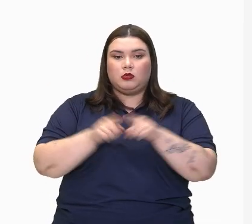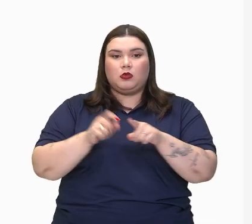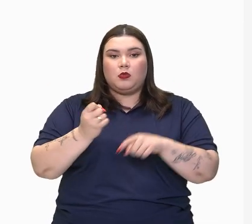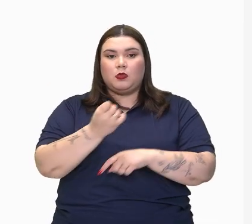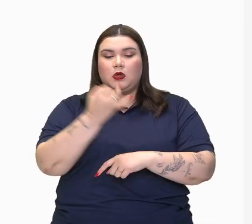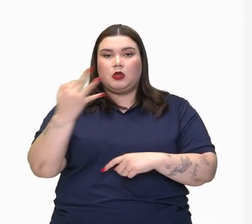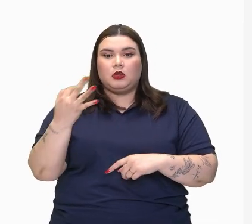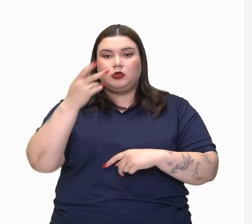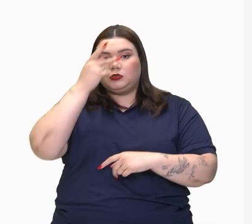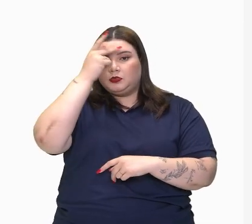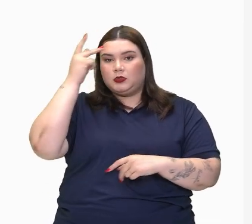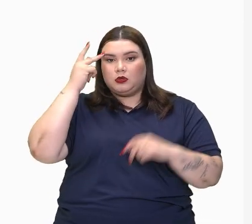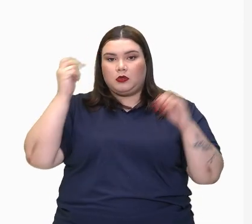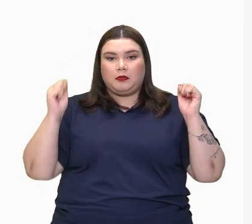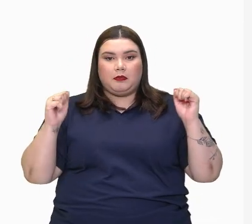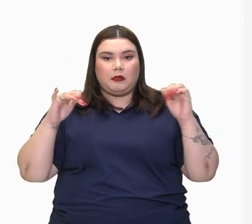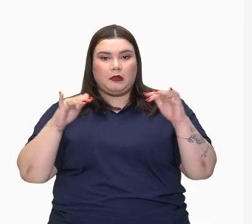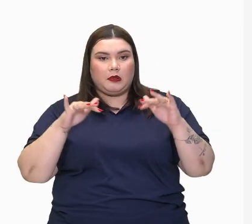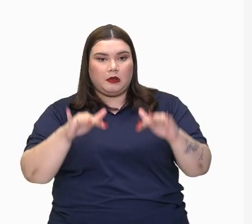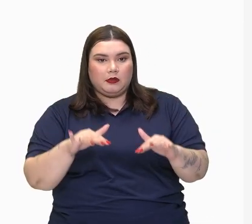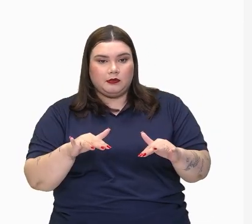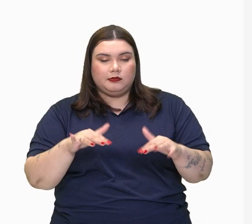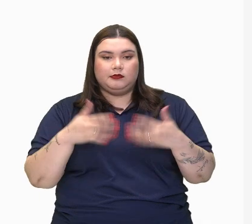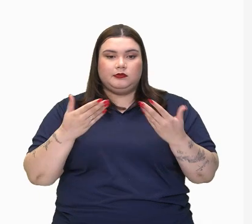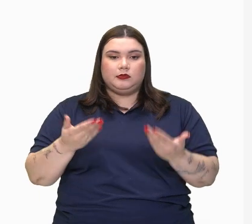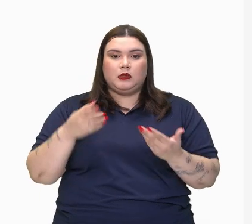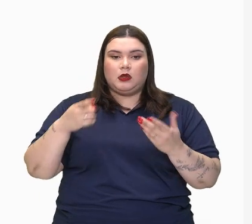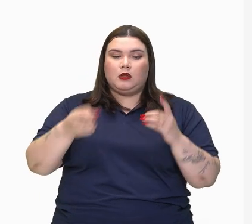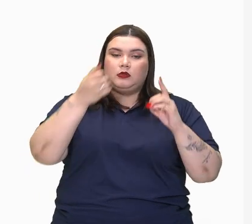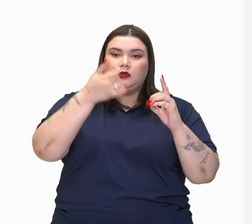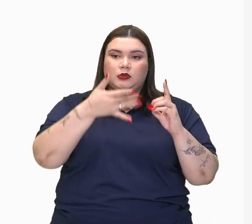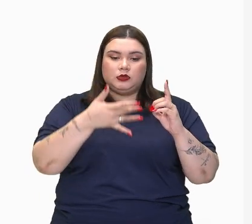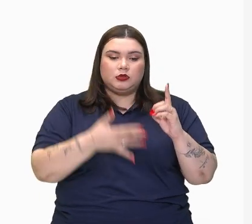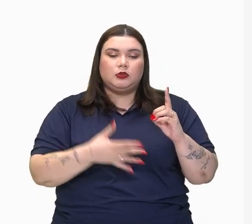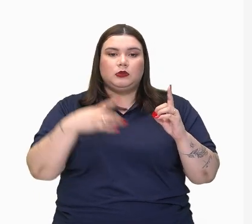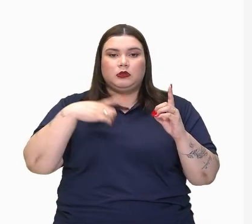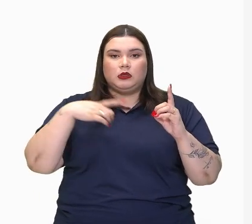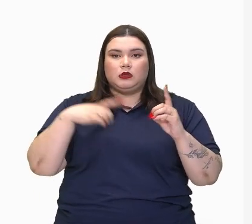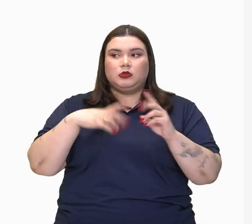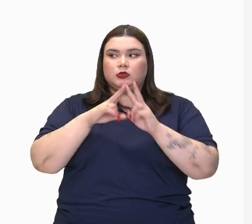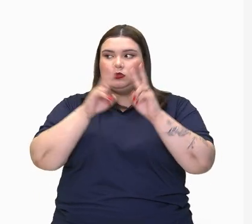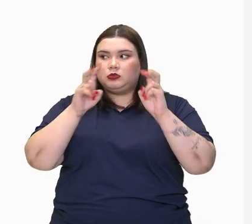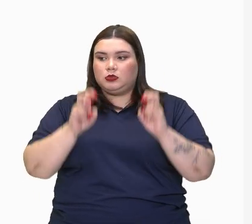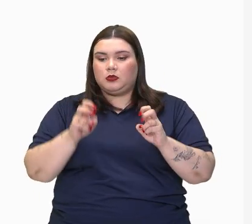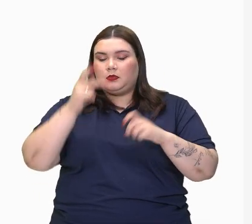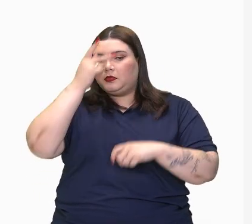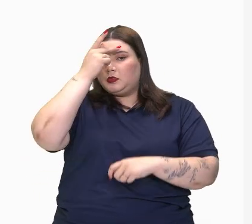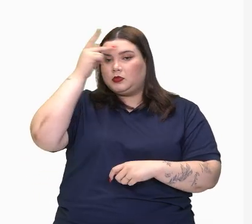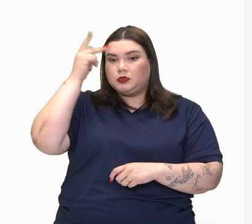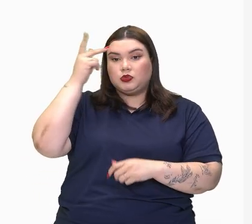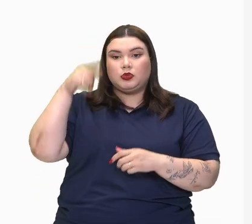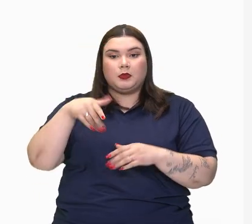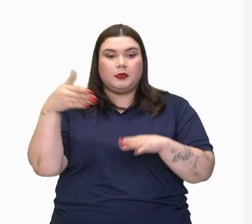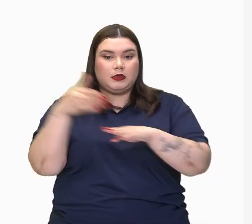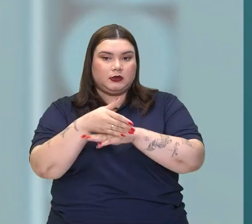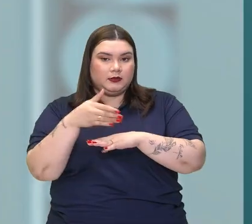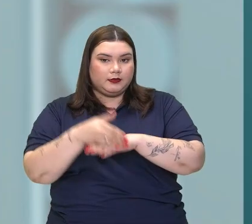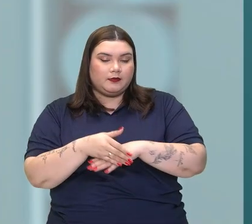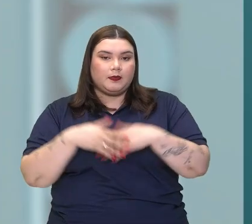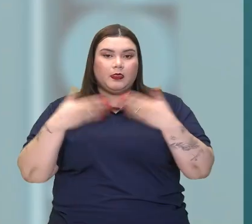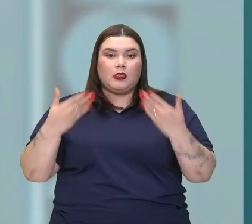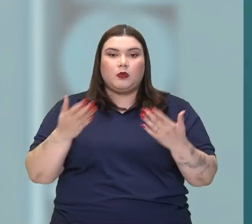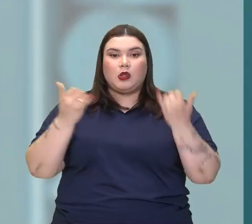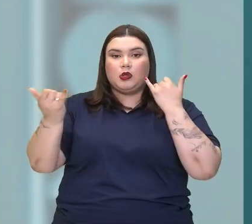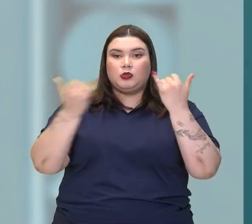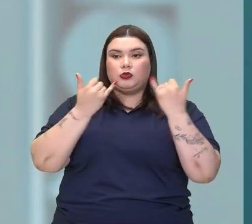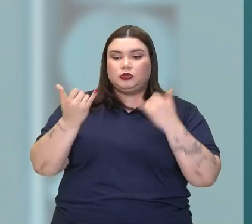público. Então, perceba que até na ficha técnica eu faço uma descrição a respeito dos envolvidos nesse jogo. Então, na notícia eu vou ter